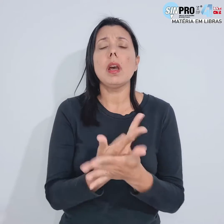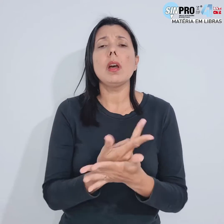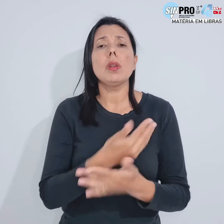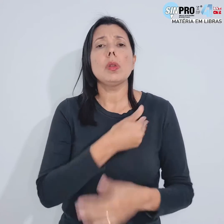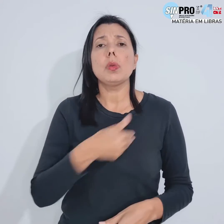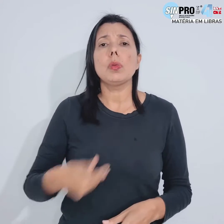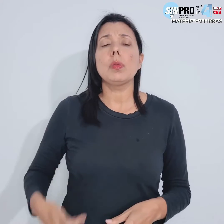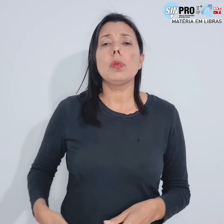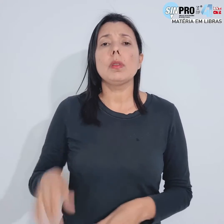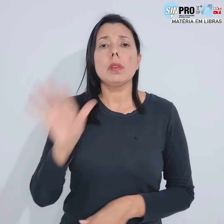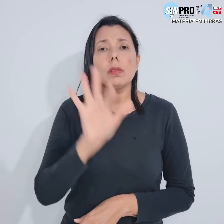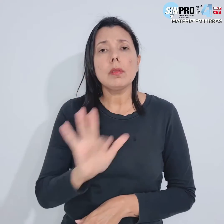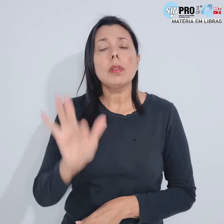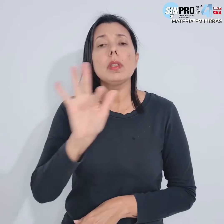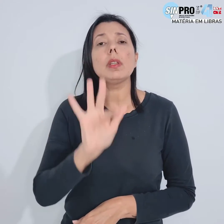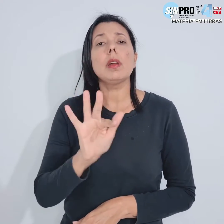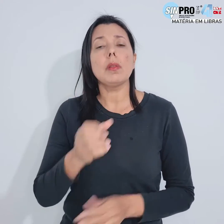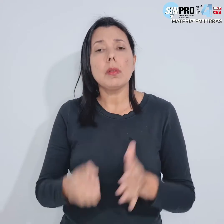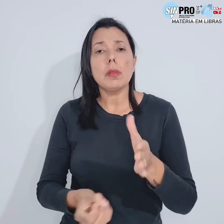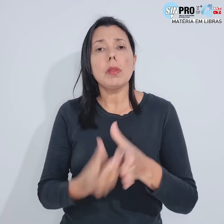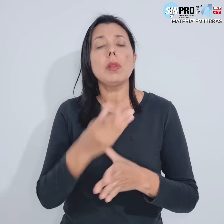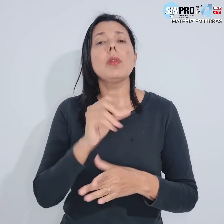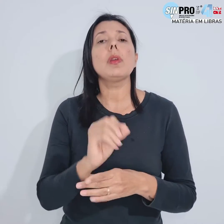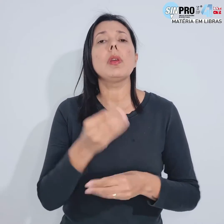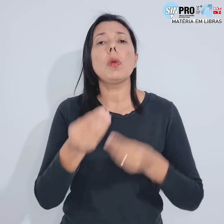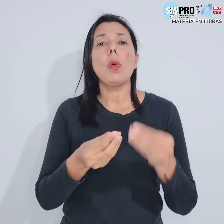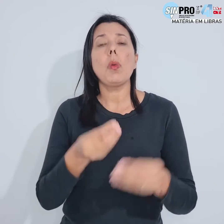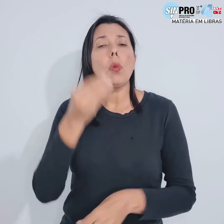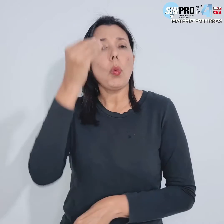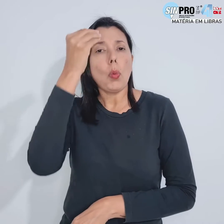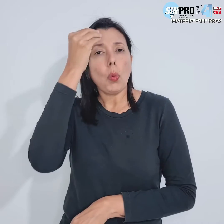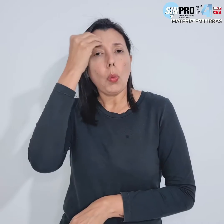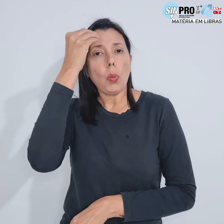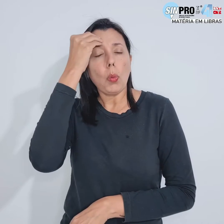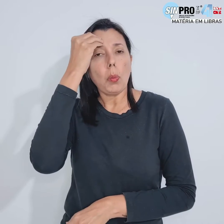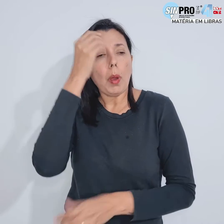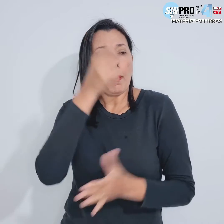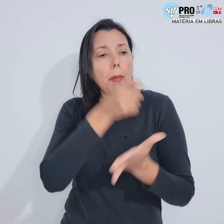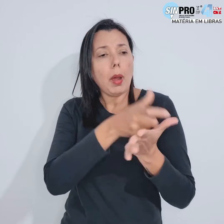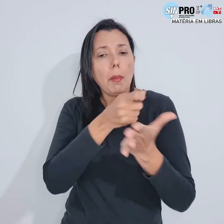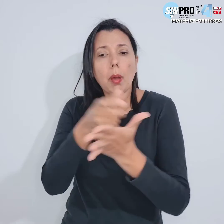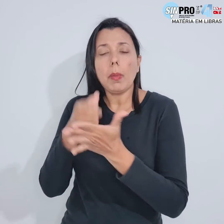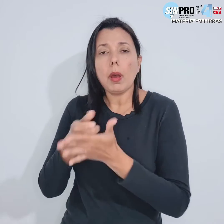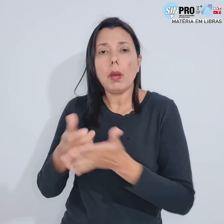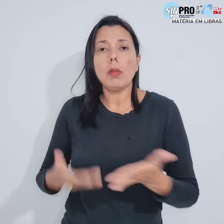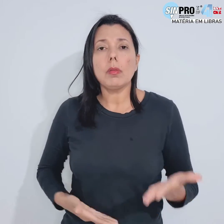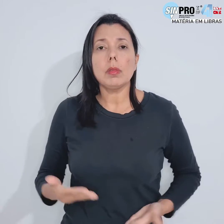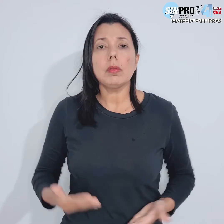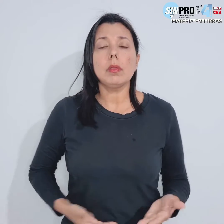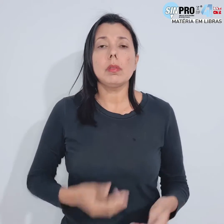o governo federal estipulou como culpados para os gastos os servidores